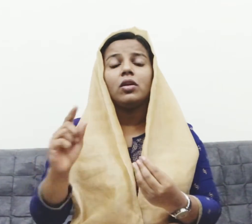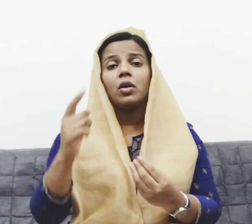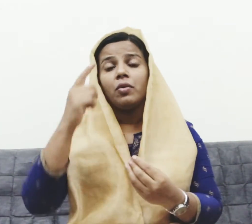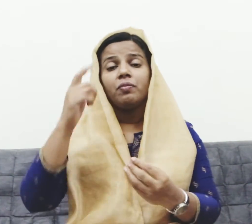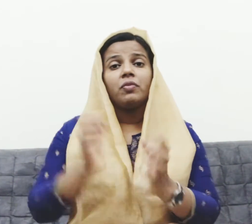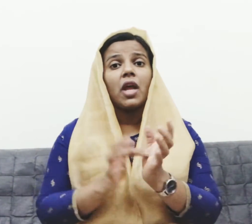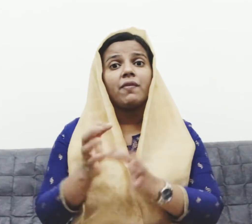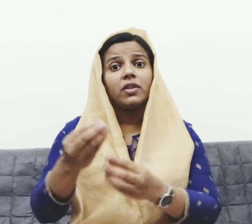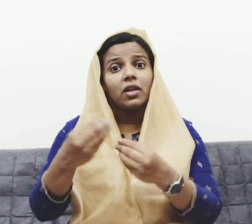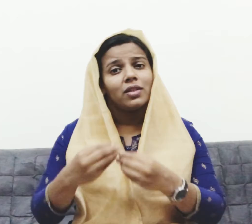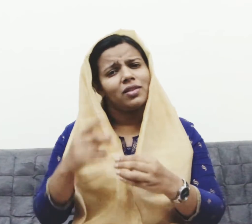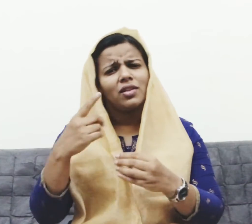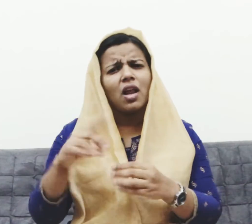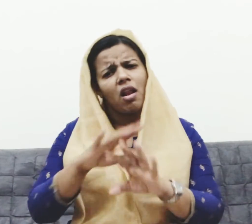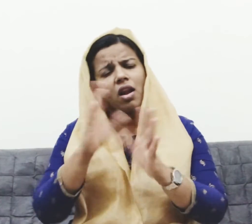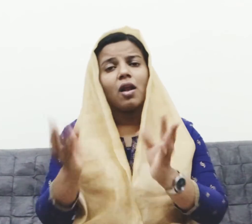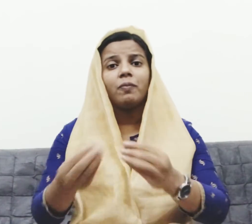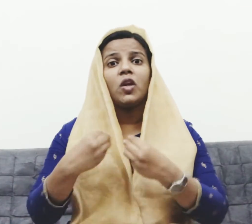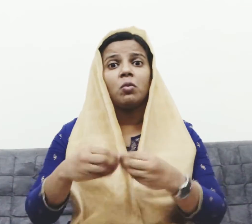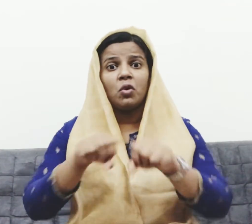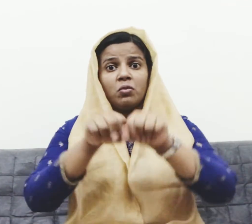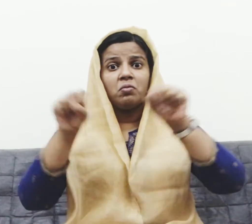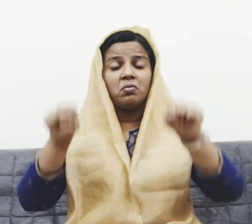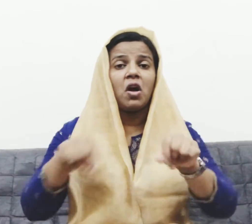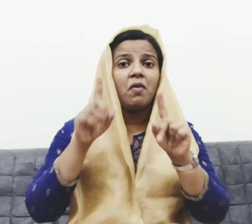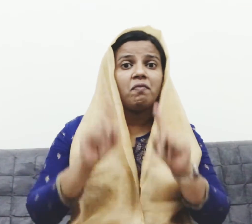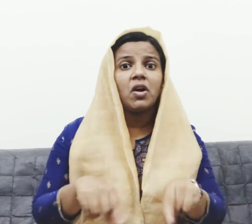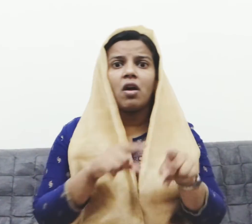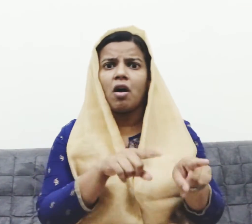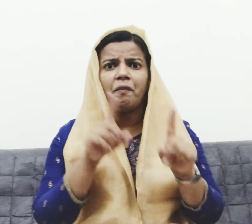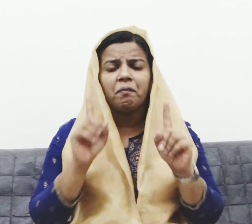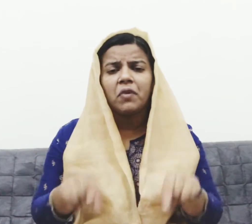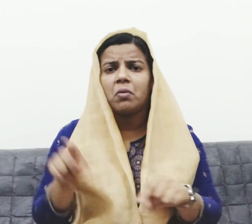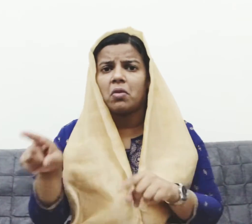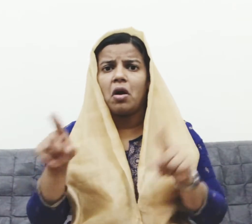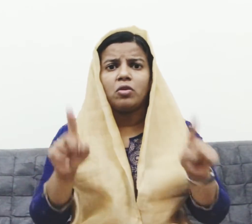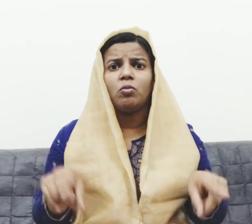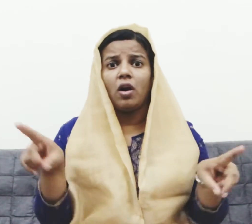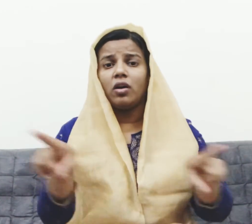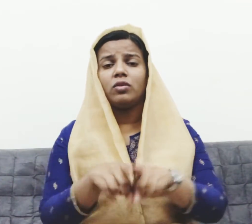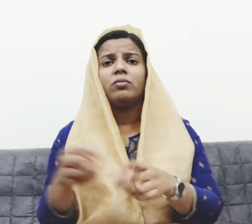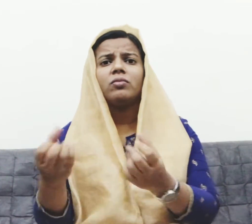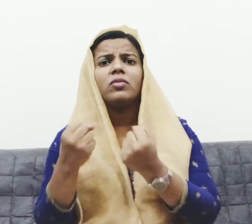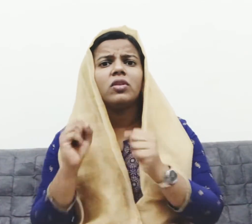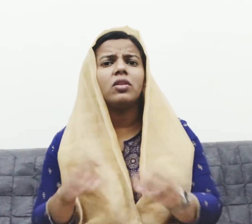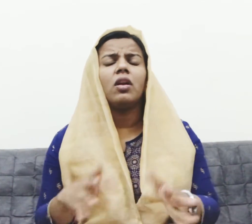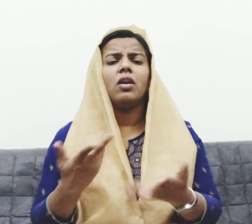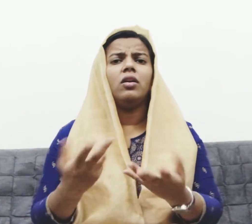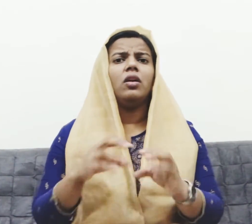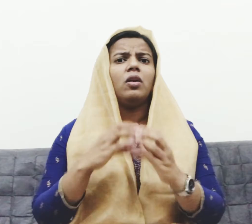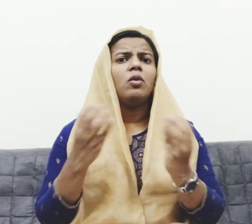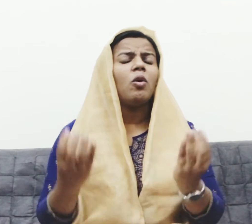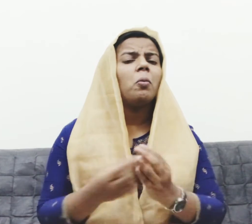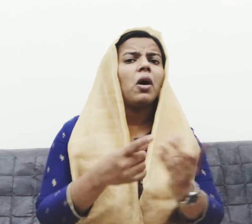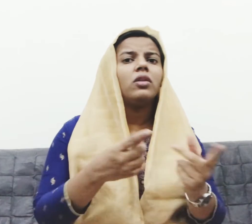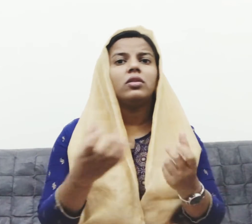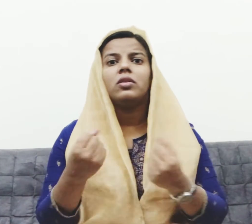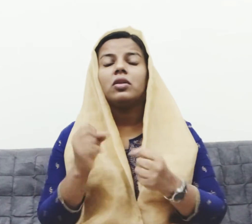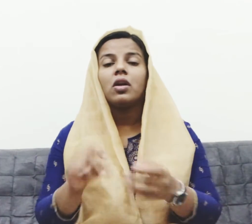ഐ മീൻ, ഈ ലോകത്തിൻ്റെ സിസ്റ്റം കണ്ടുകൊണ്ട് എനിക്കെന്തുകൊണ്ട് അങ്ങനെ ആകുന്നു പറ്റുന്നില്ല, എനിക്കെന്തുകൊണ്ട് അത് ലഭിക്കുന്നില്ല, എനിക്കെന്തുകൊണ്ട് അത് കിട്ടുന്നില്ല